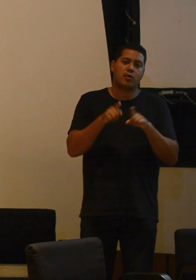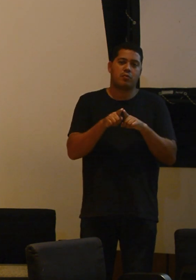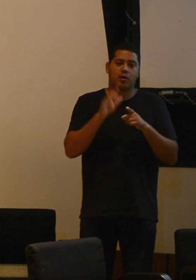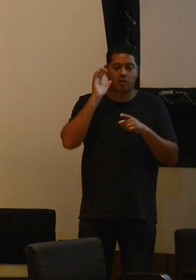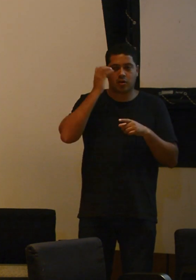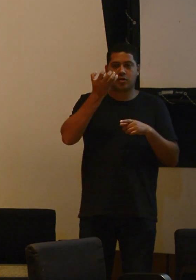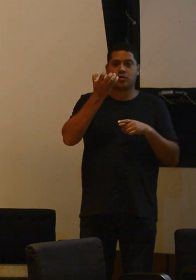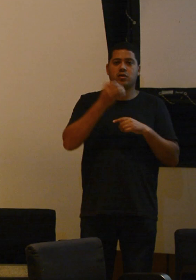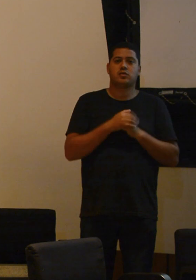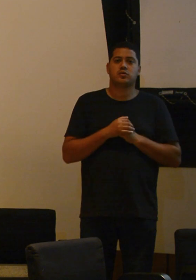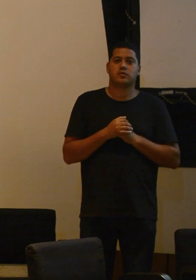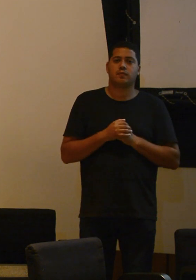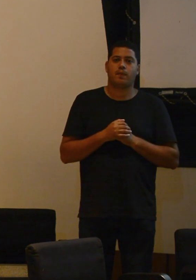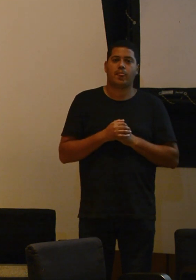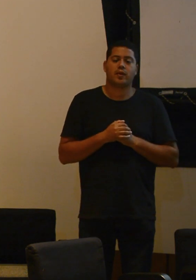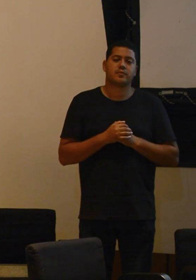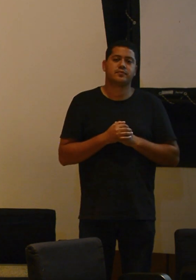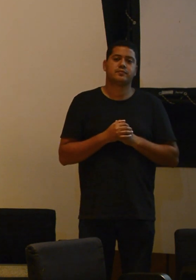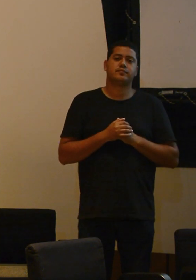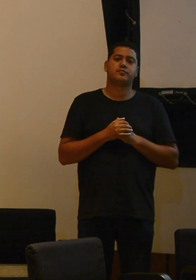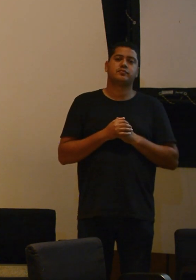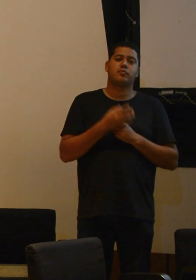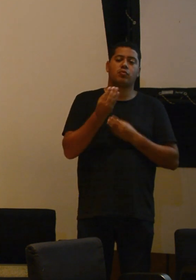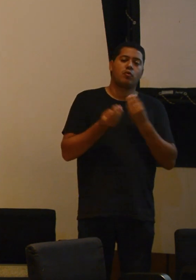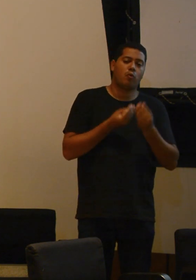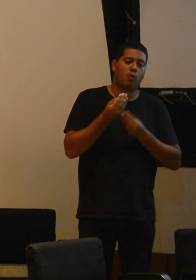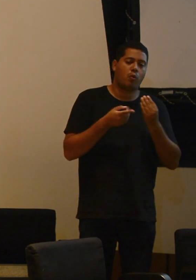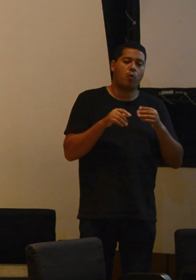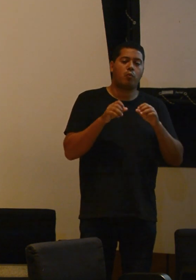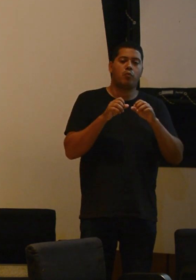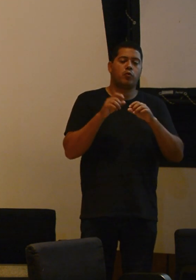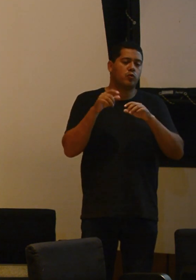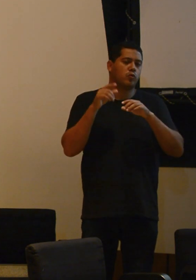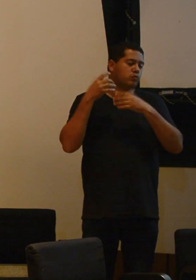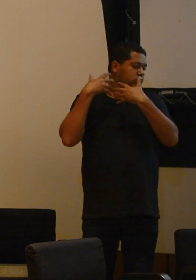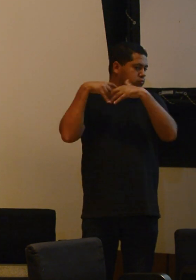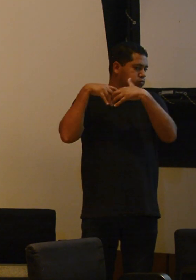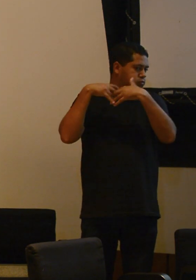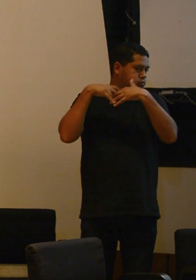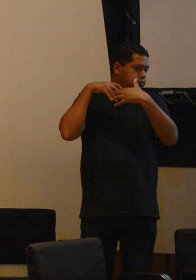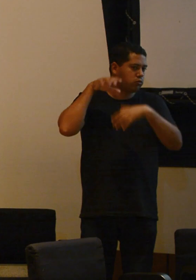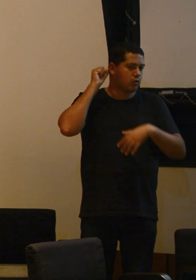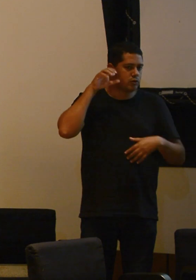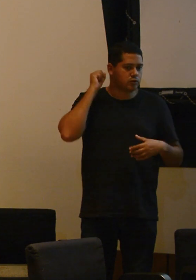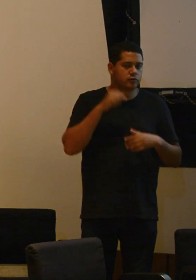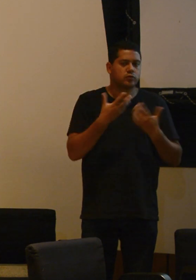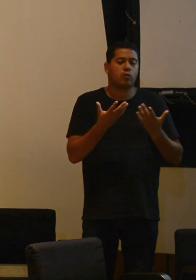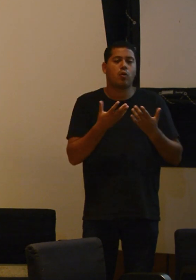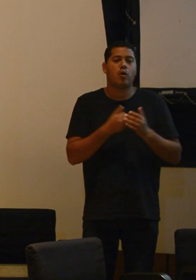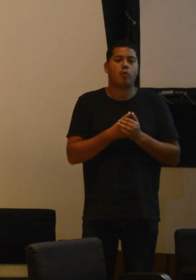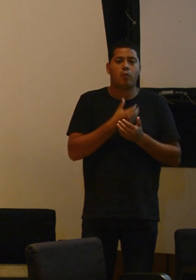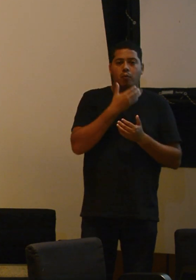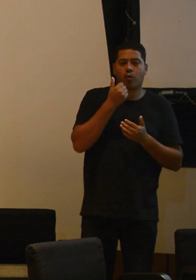definir muito bem a situação do sistema auditivo. Então, qual que é